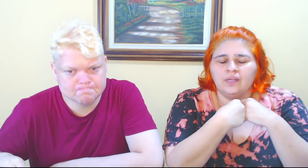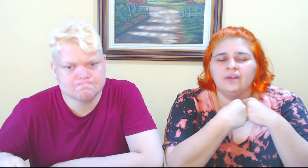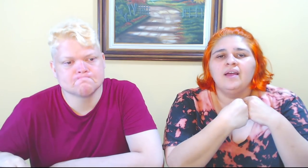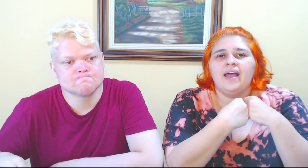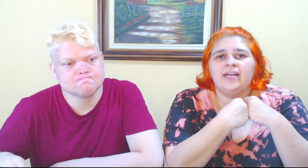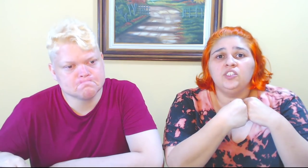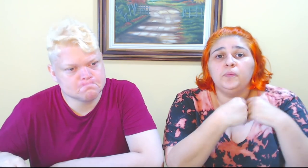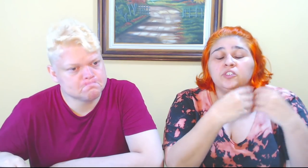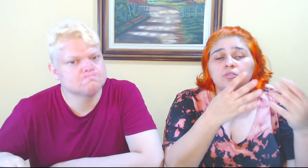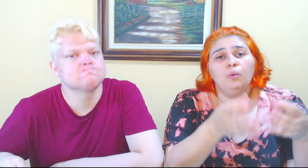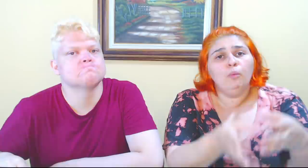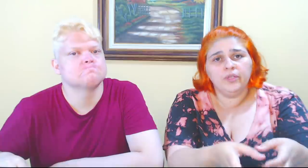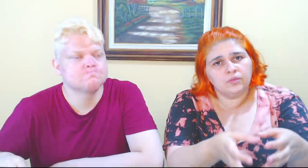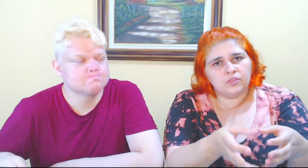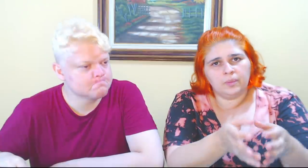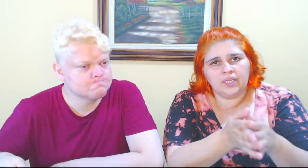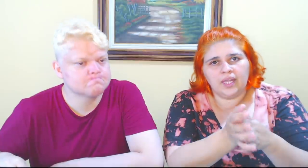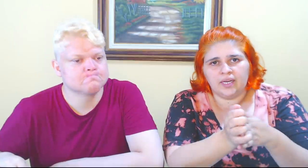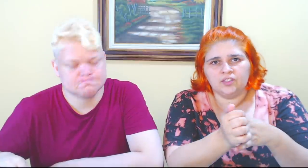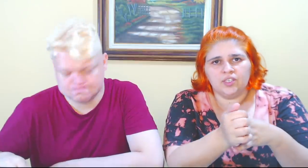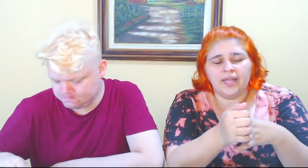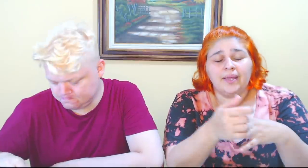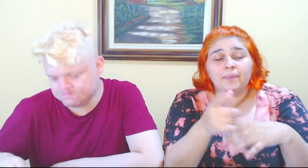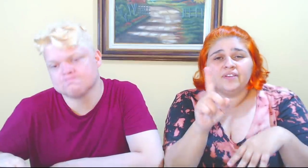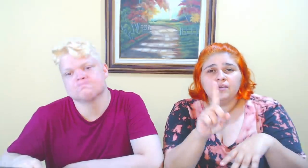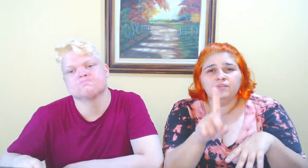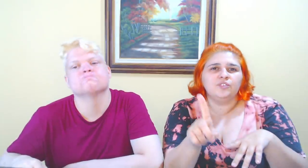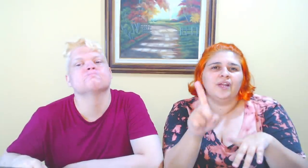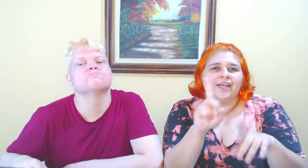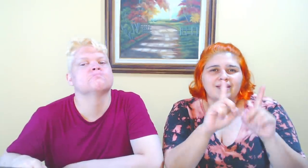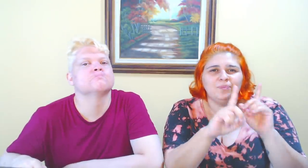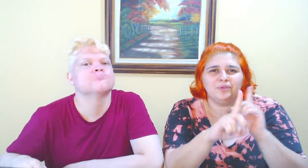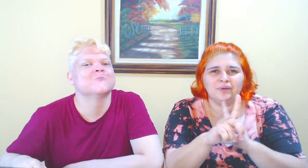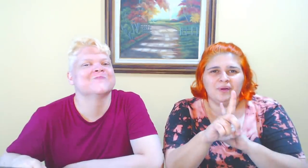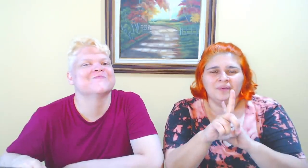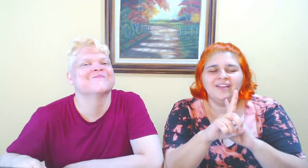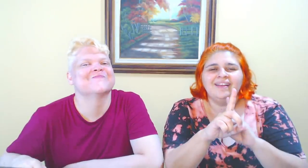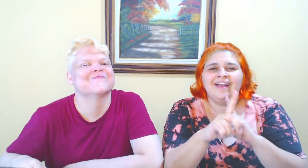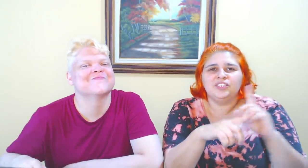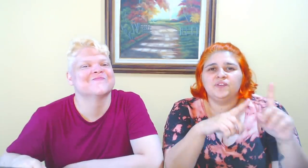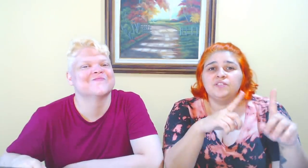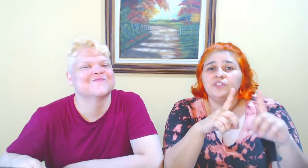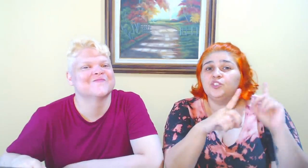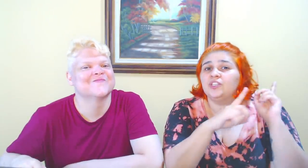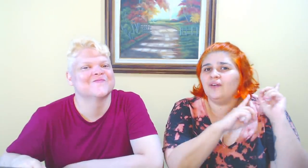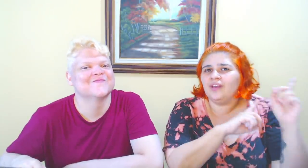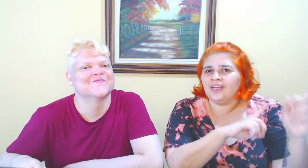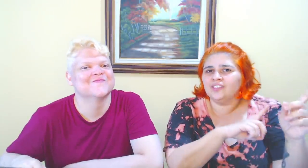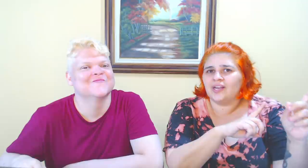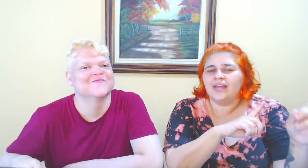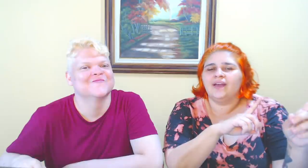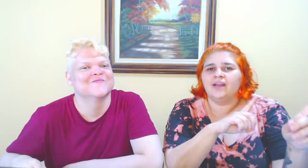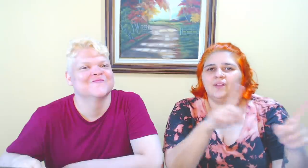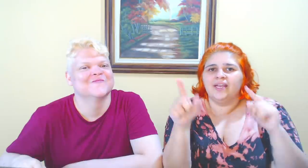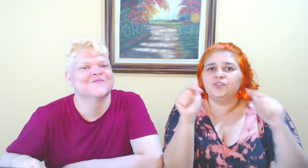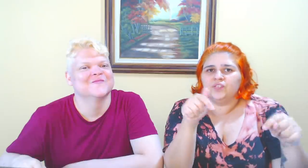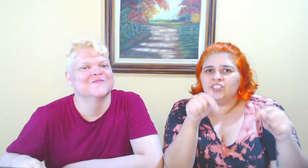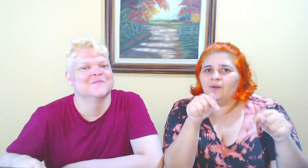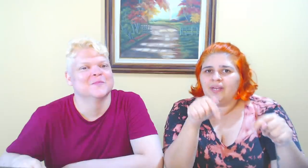A gente pesquisou muito Sobre Tênis Até para fazer um vídeo Na ingresso.com A gente fez um vídeo De teorias lá no canal deles Vou deixar o link